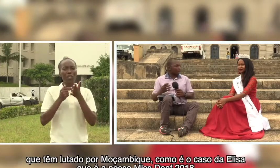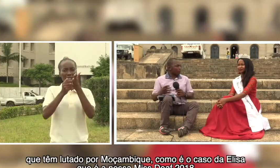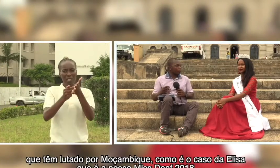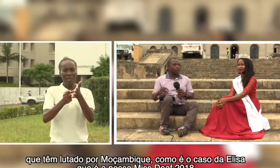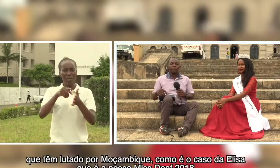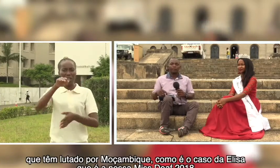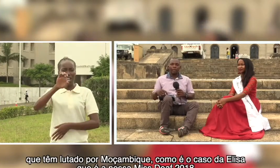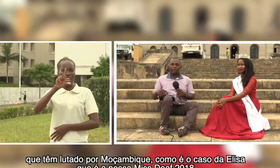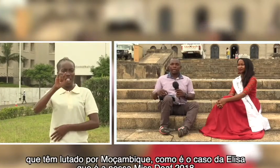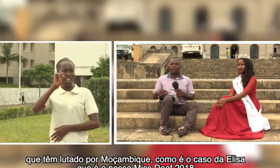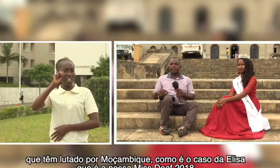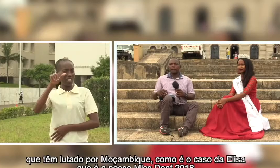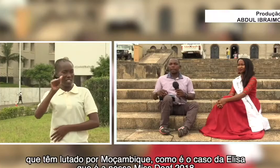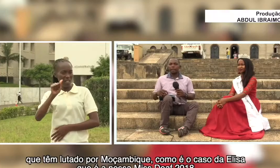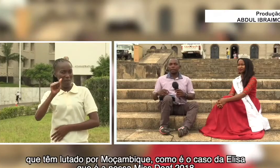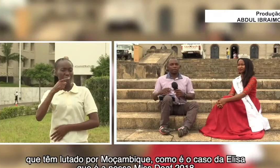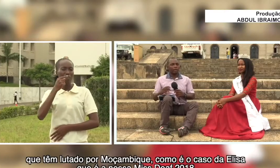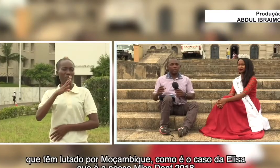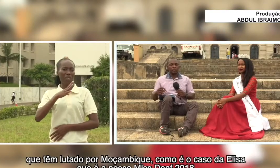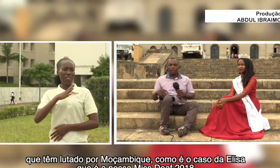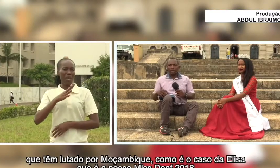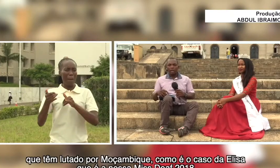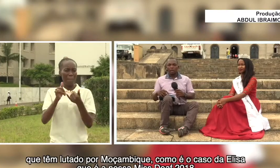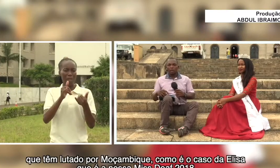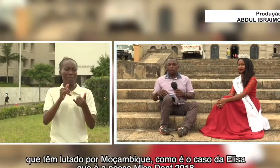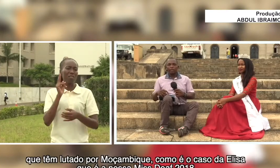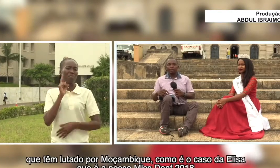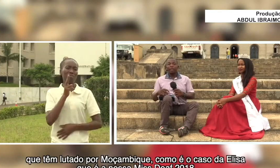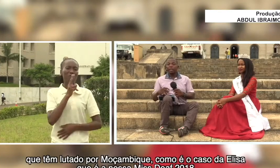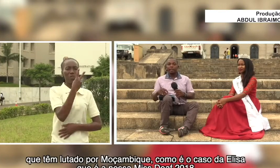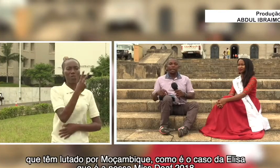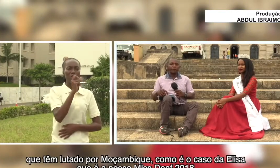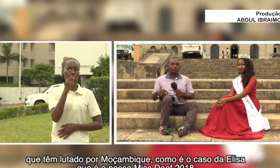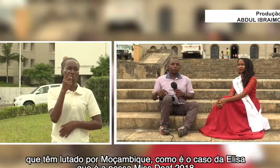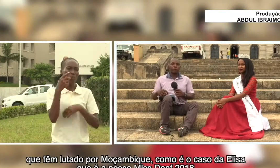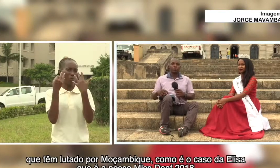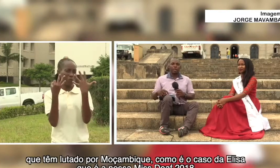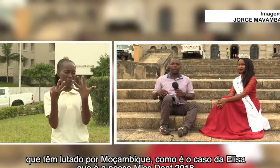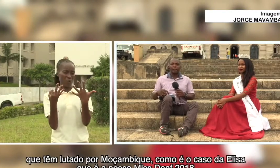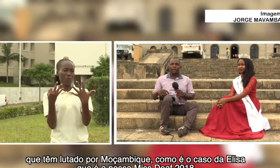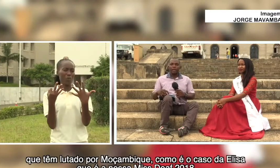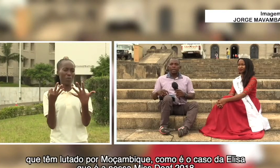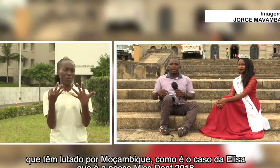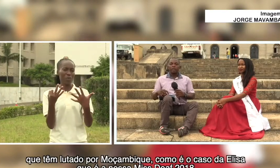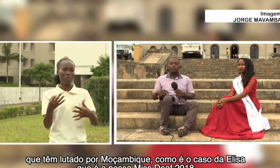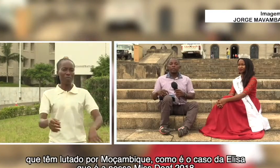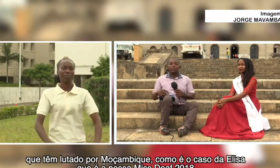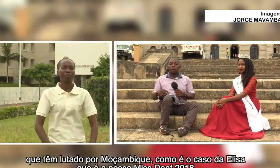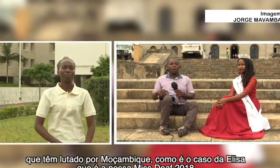vida. Um exemplo da Elisa, que é a nossa Miss Deaf 2018.